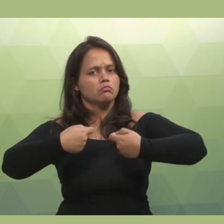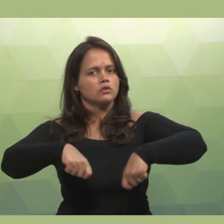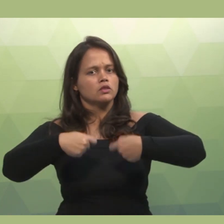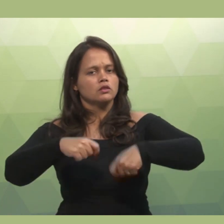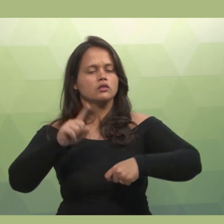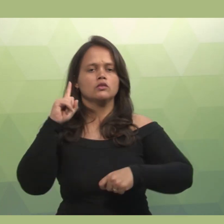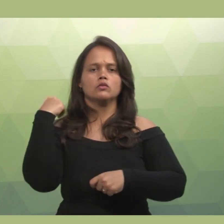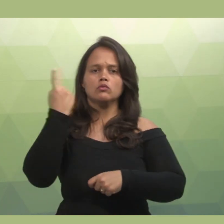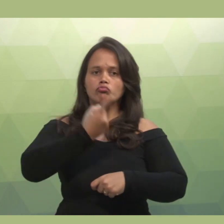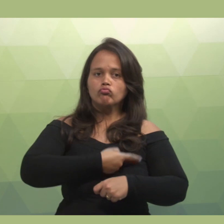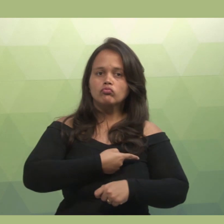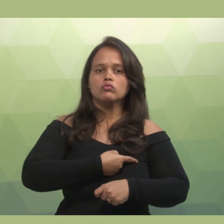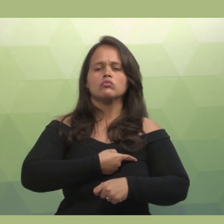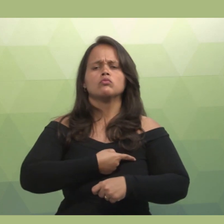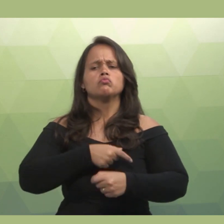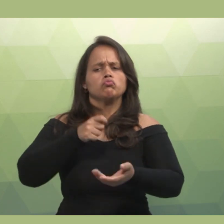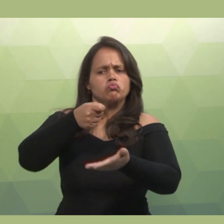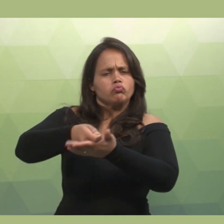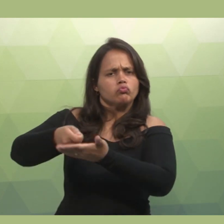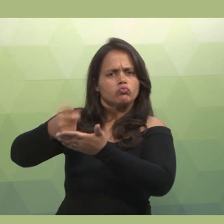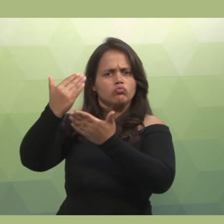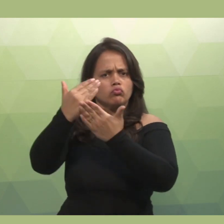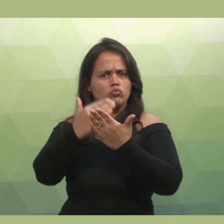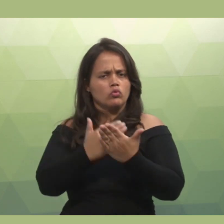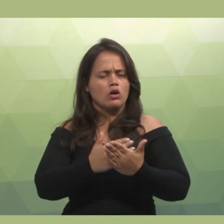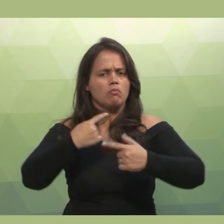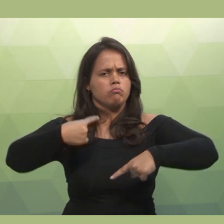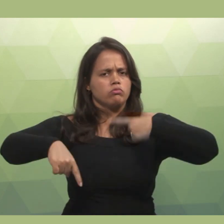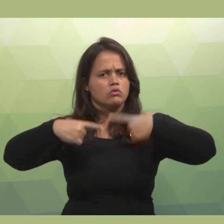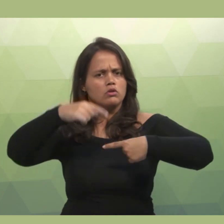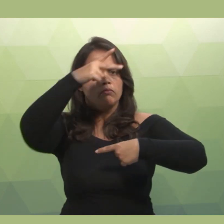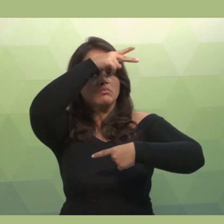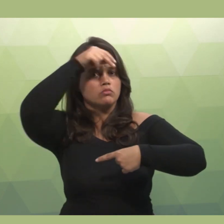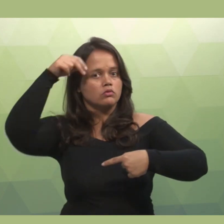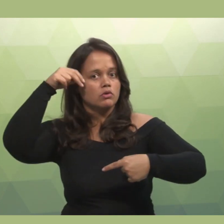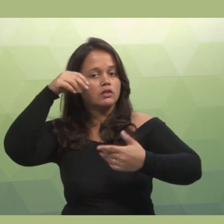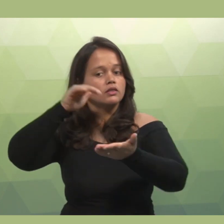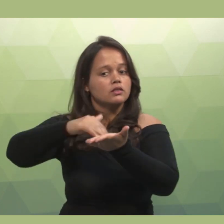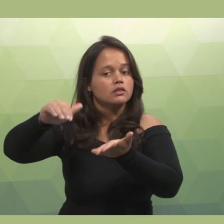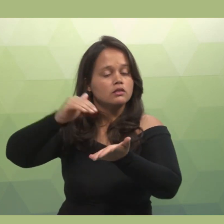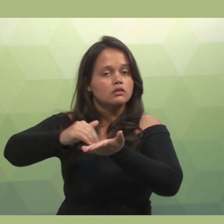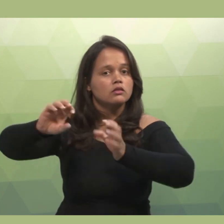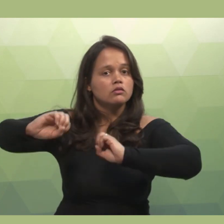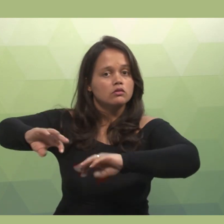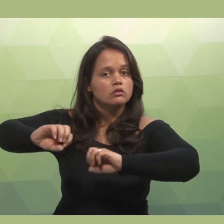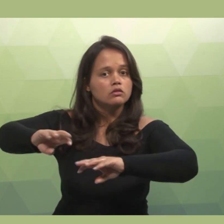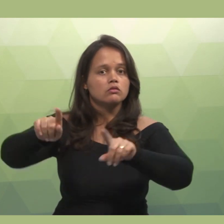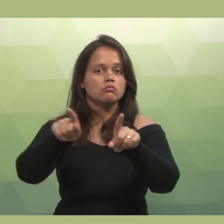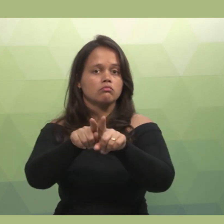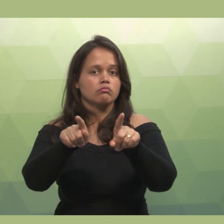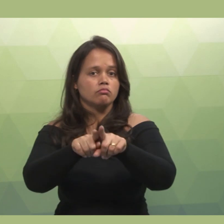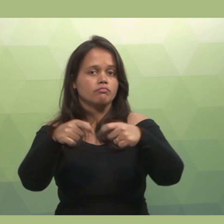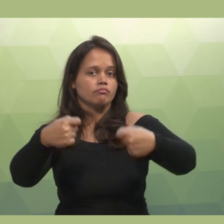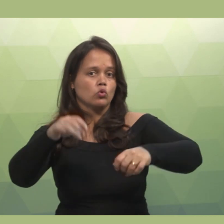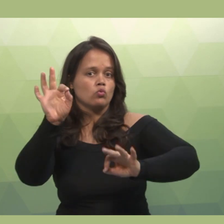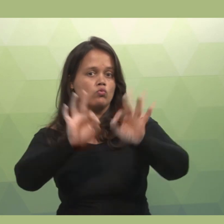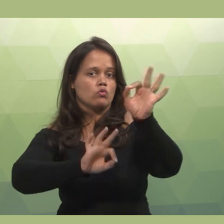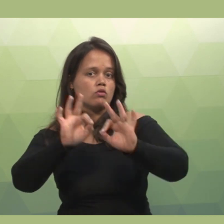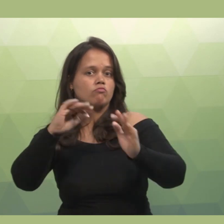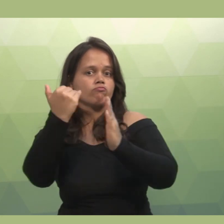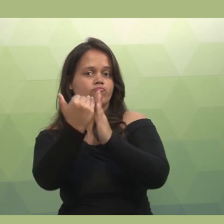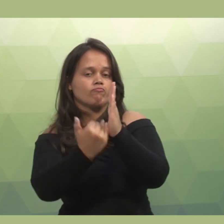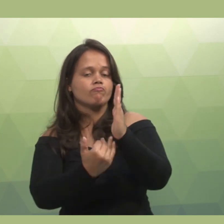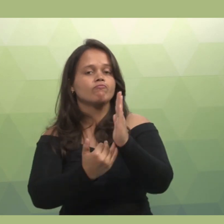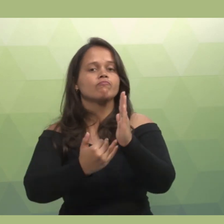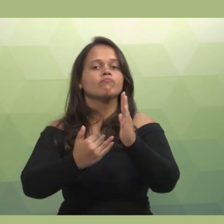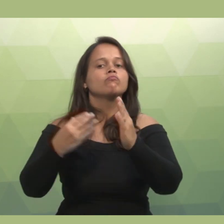faz-se necessário que, ao definir as políticas municipais, as secretarias de educação se organizem com relação aos seguintes